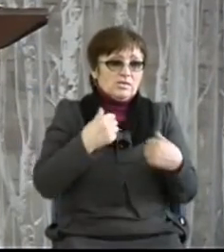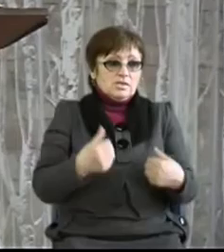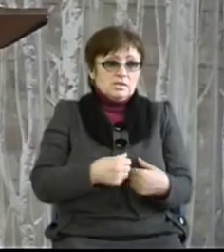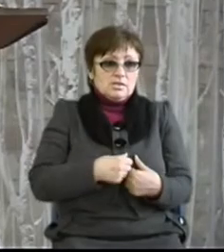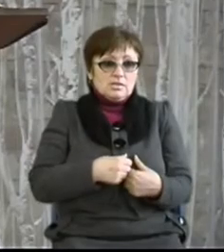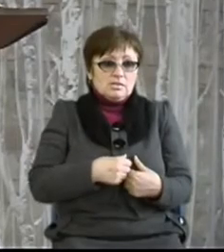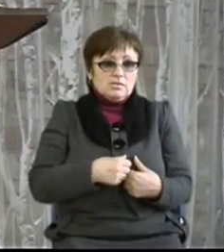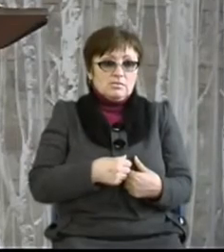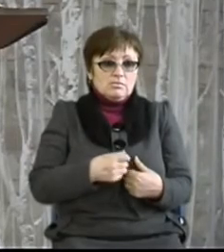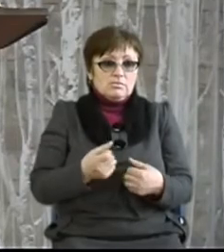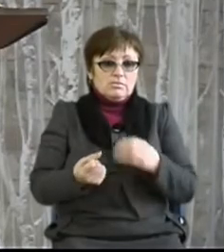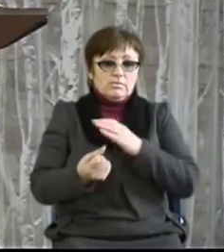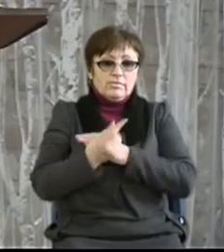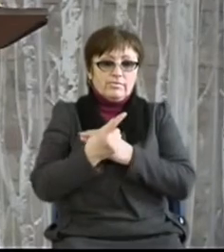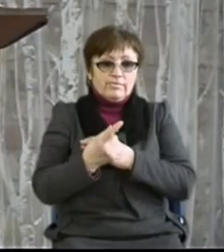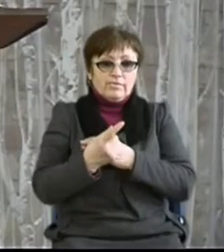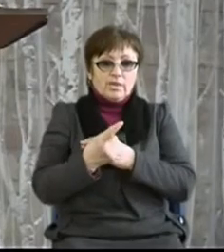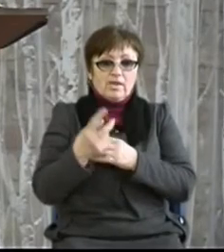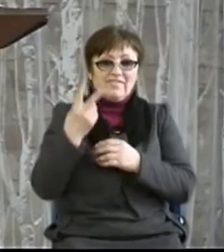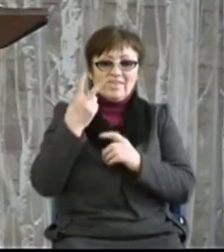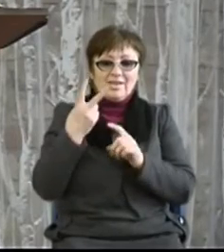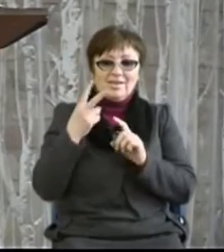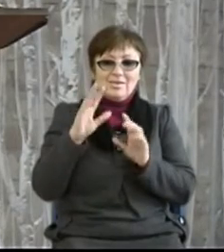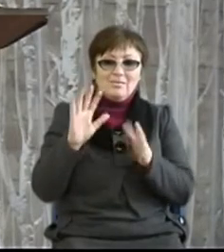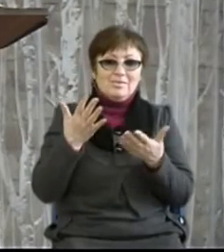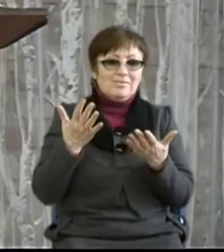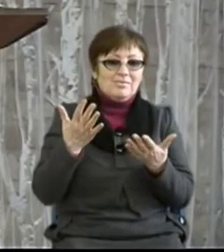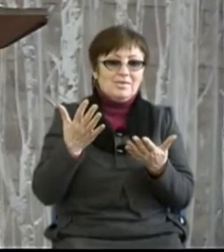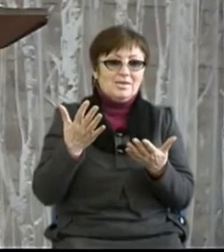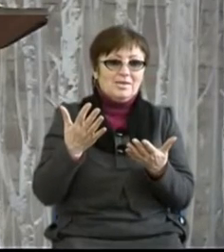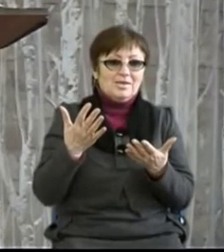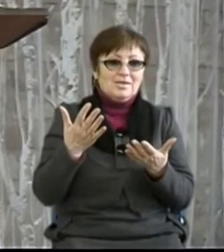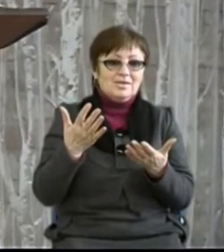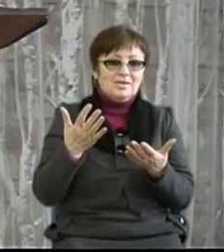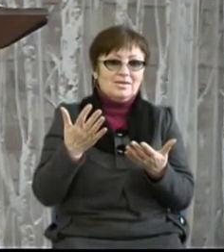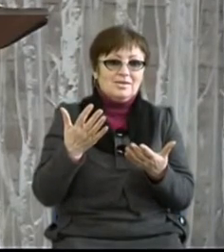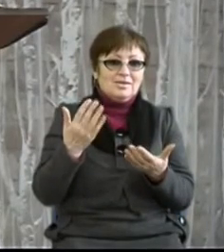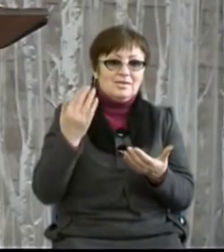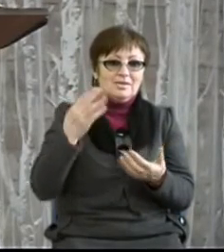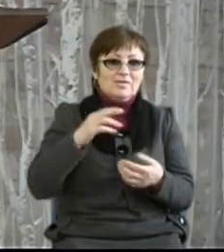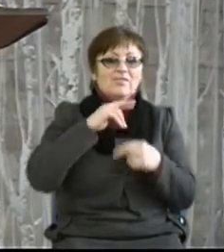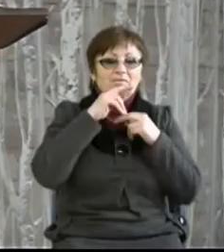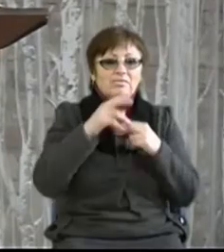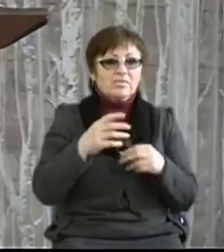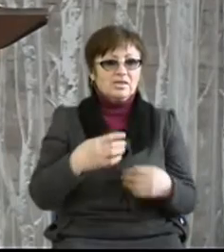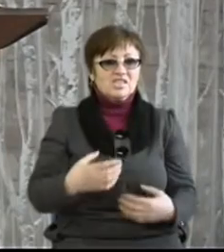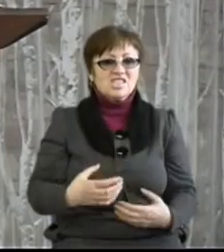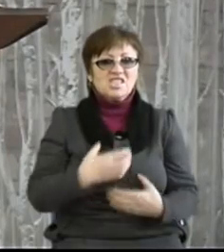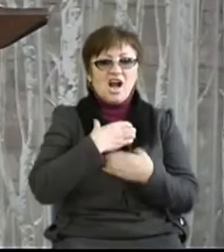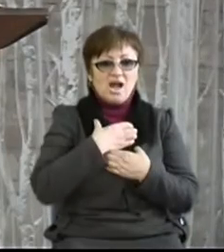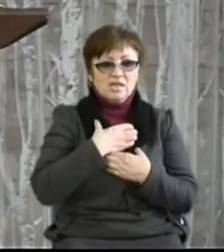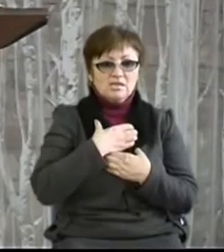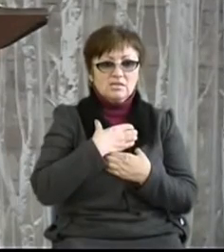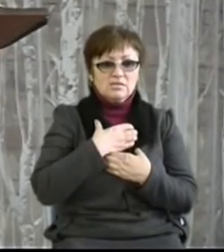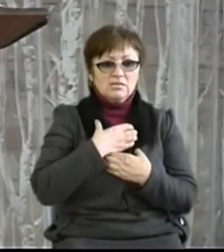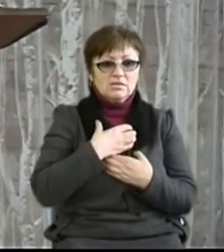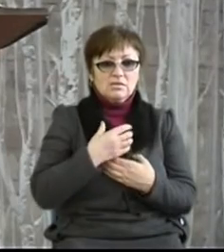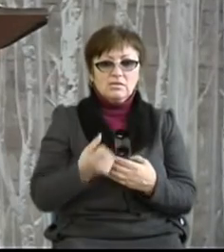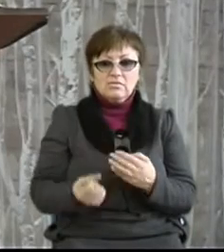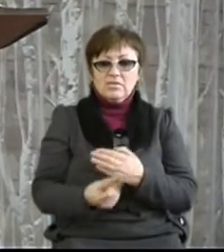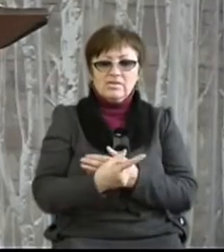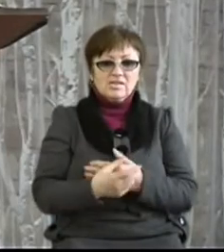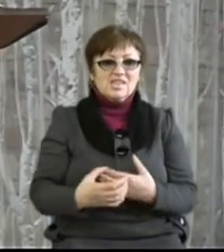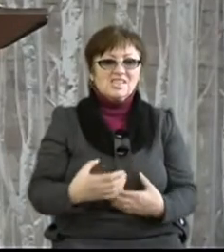сердце закрался вторая часть, второй момент, на который бы я хотел ответить ваше внимание – страх. В его сердце